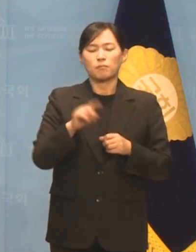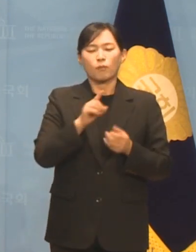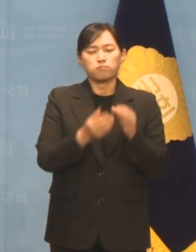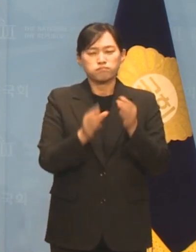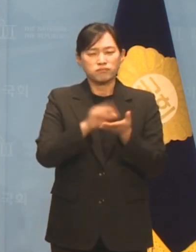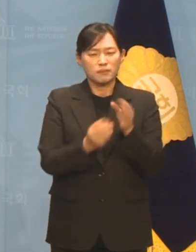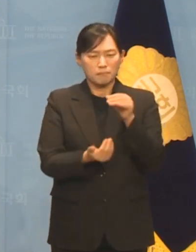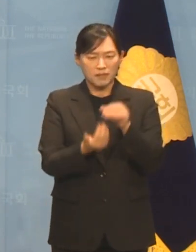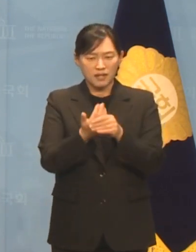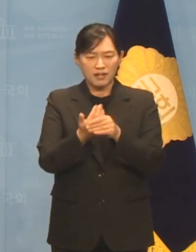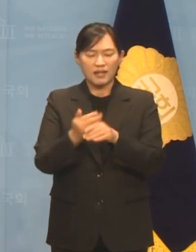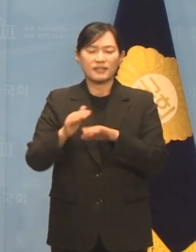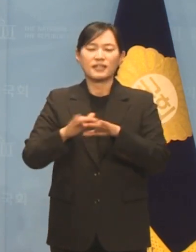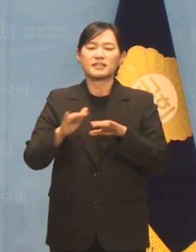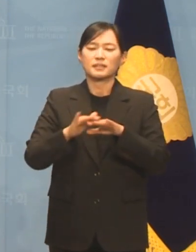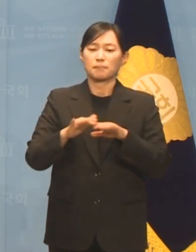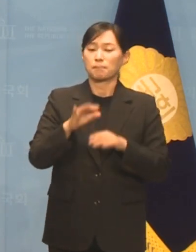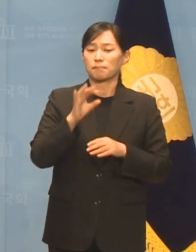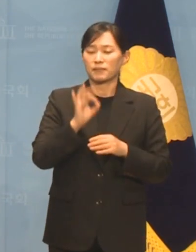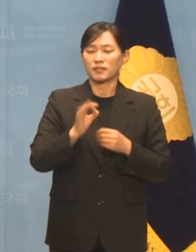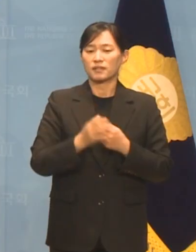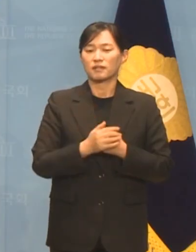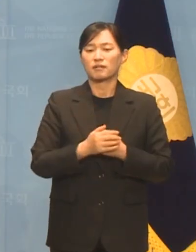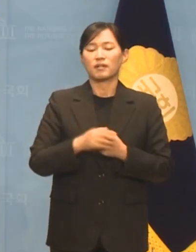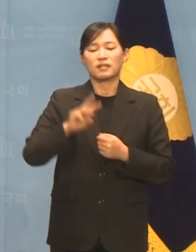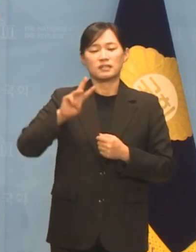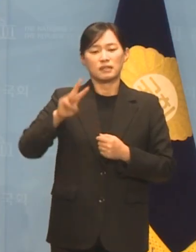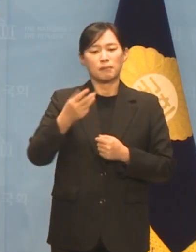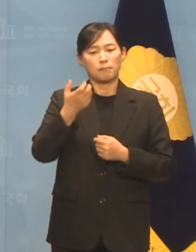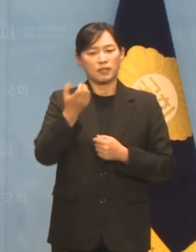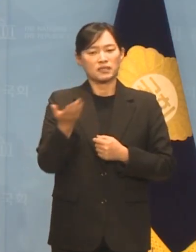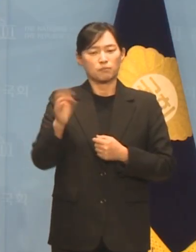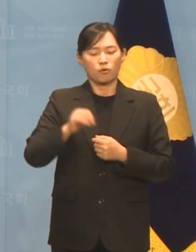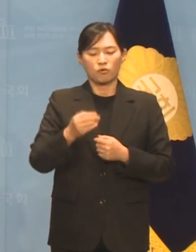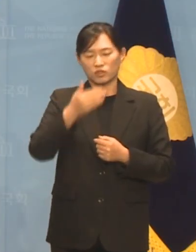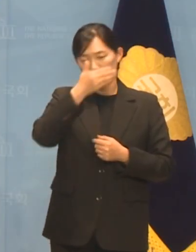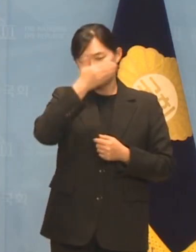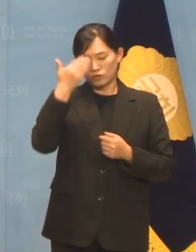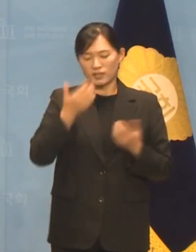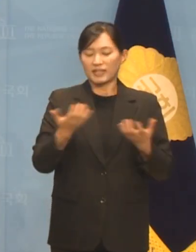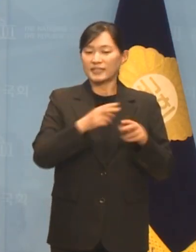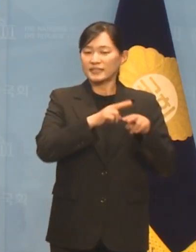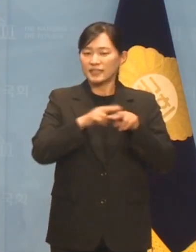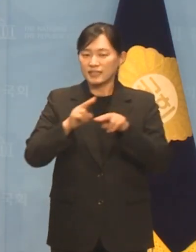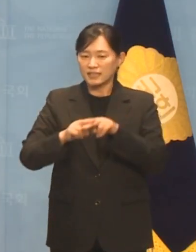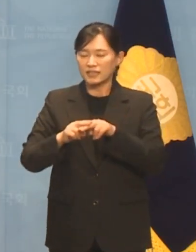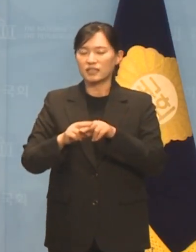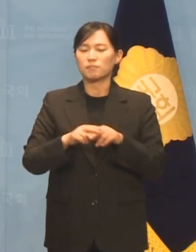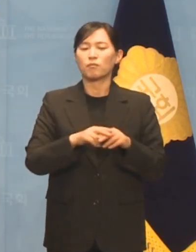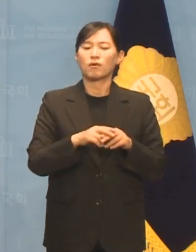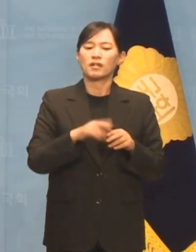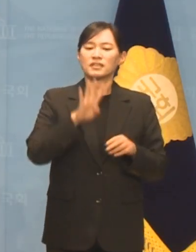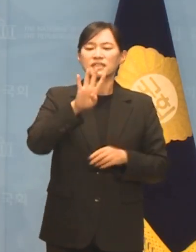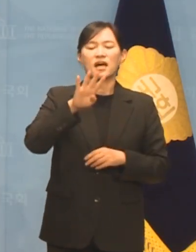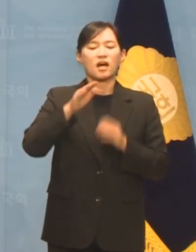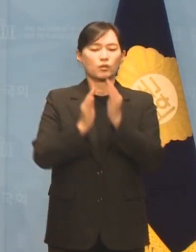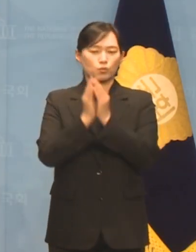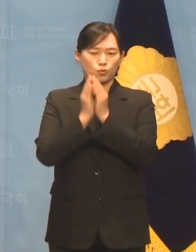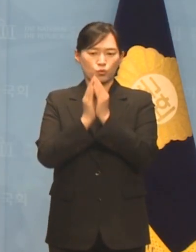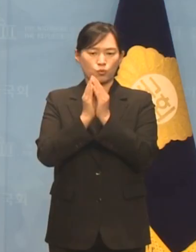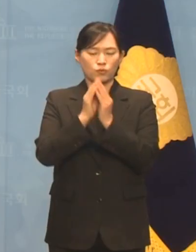원, 아이돌범 지원 수당 384억 원, 청년 일자리 심해가스 개발 사업 등 4조 1천억